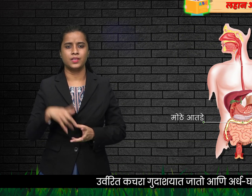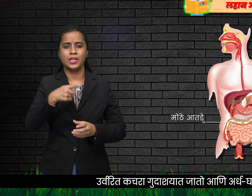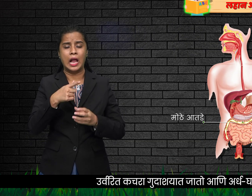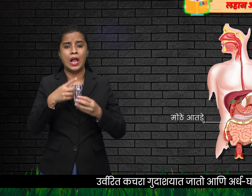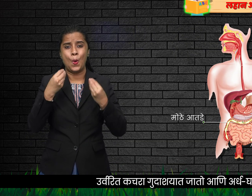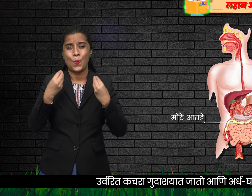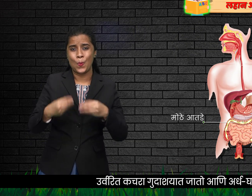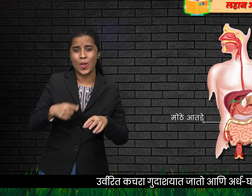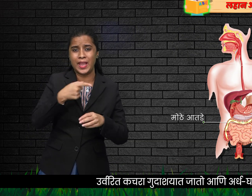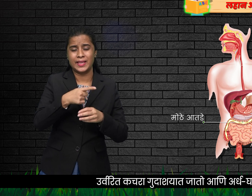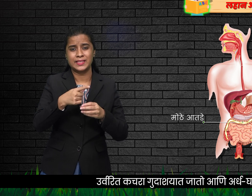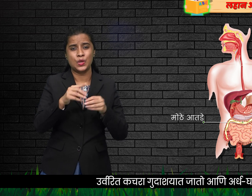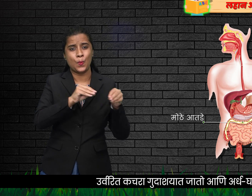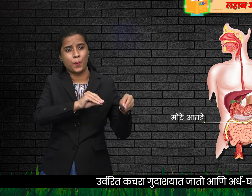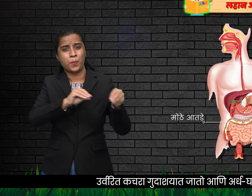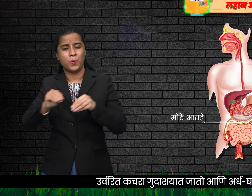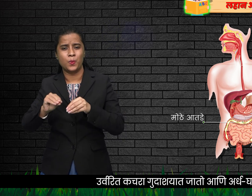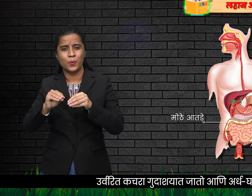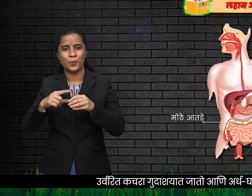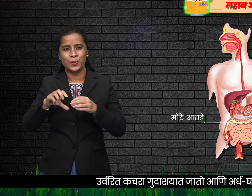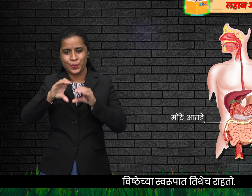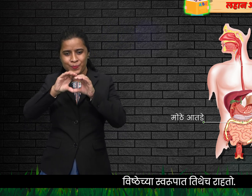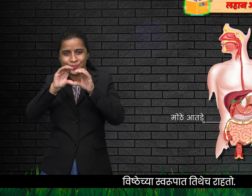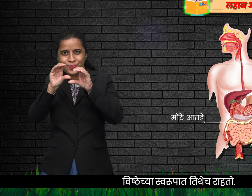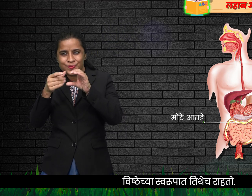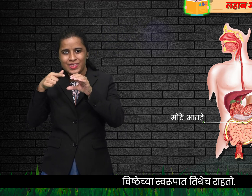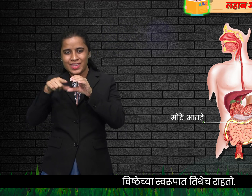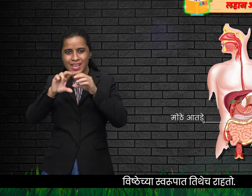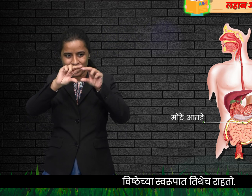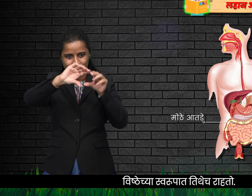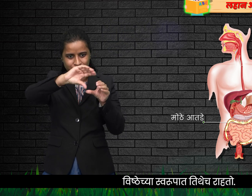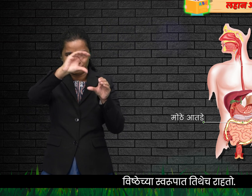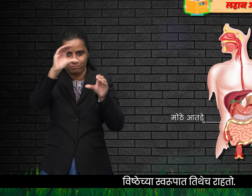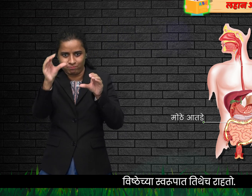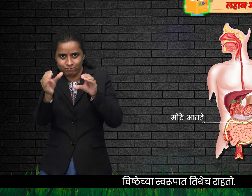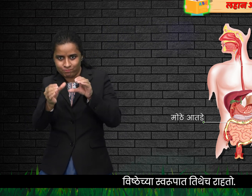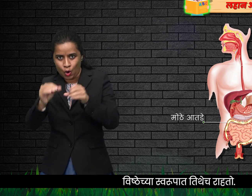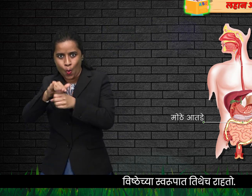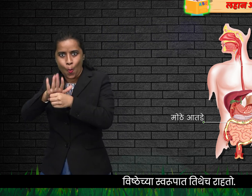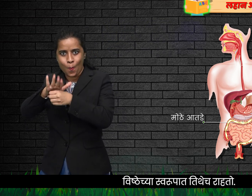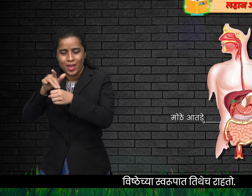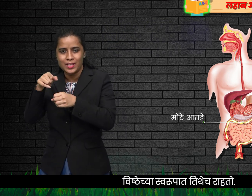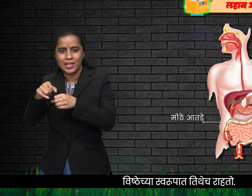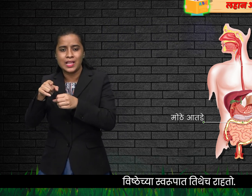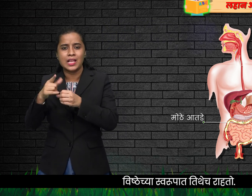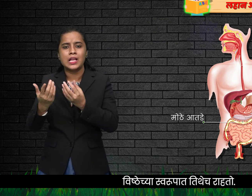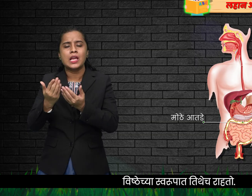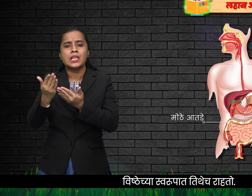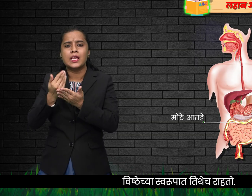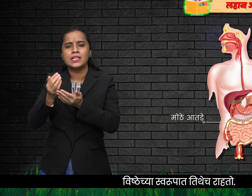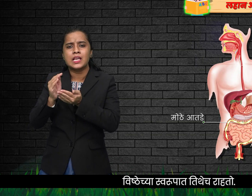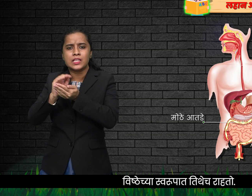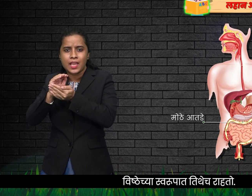उर्वरित कचरा गुदाशयात जातो आणि अर्धघन विष्ठेच्या स्वरूपात तिथेच राहतो.